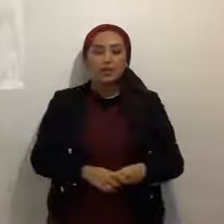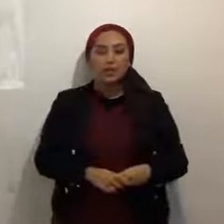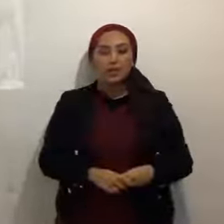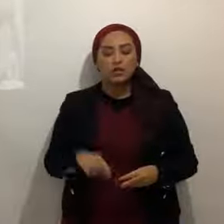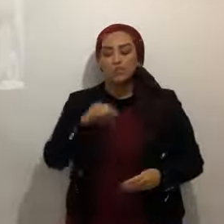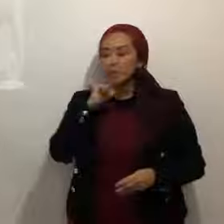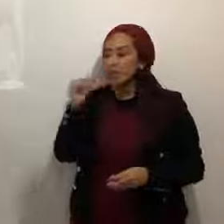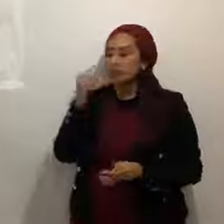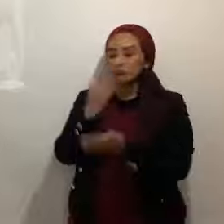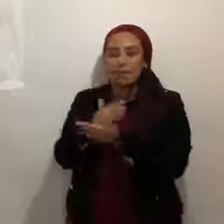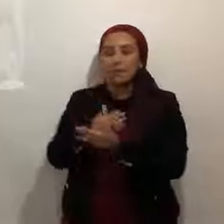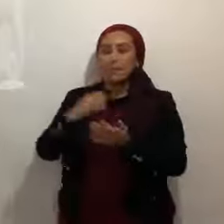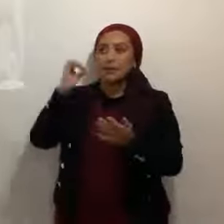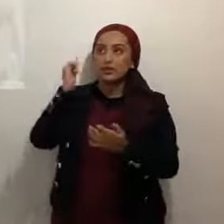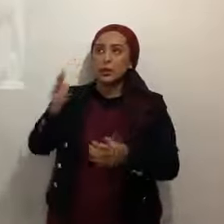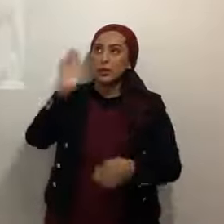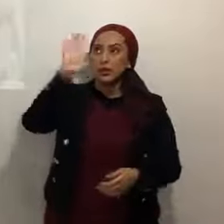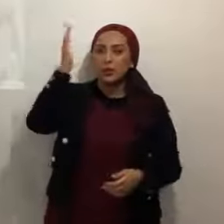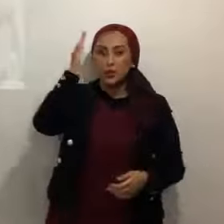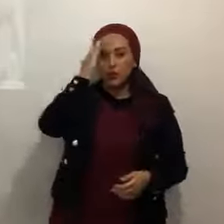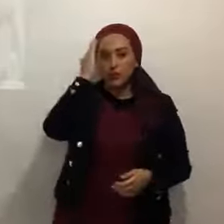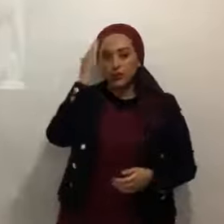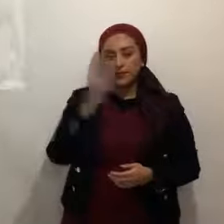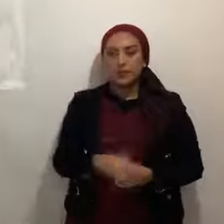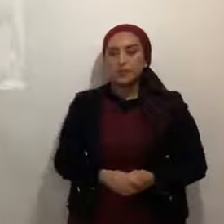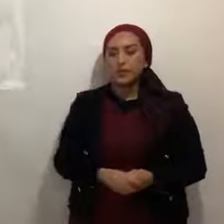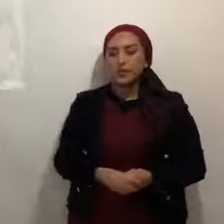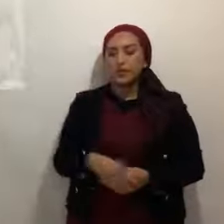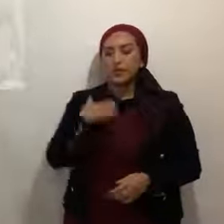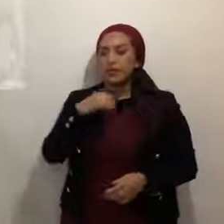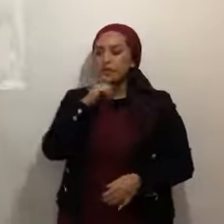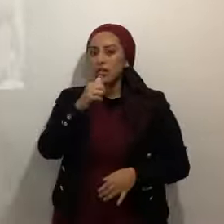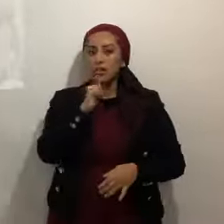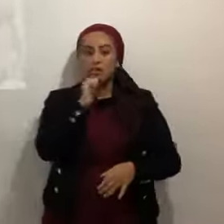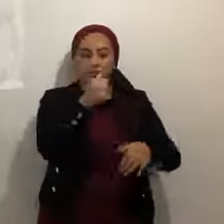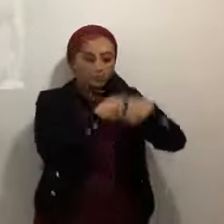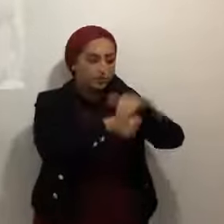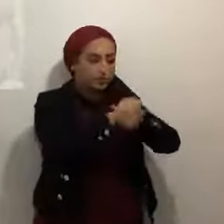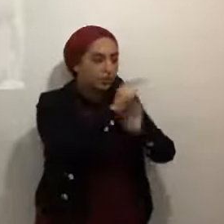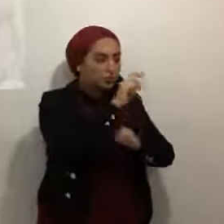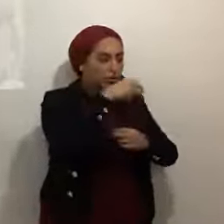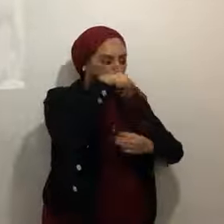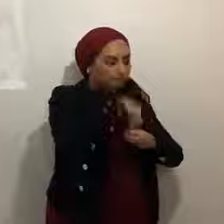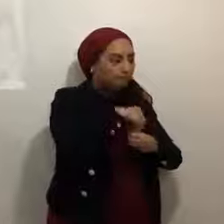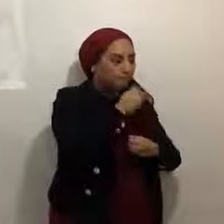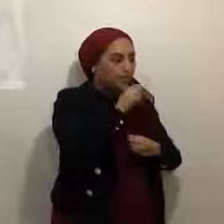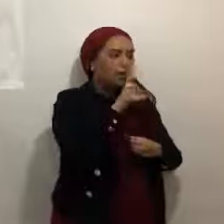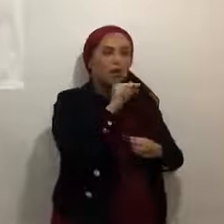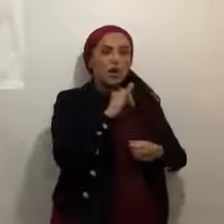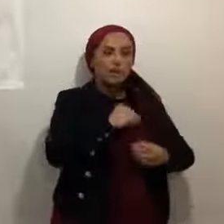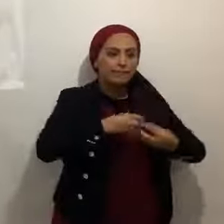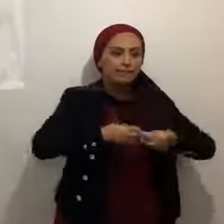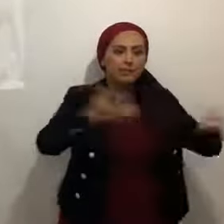labios, Yahweh, tú lo sabes. No encubrí tu justicia, tu Torah dentro de mi corazón. He publicado tu fidelidad y tu